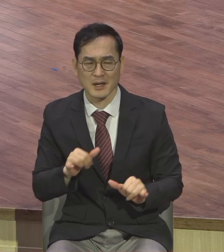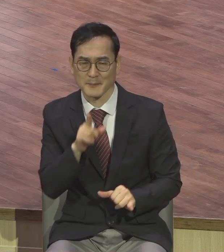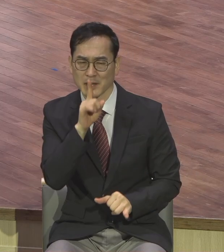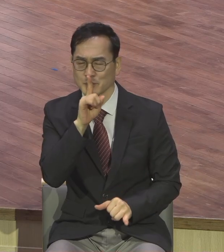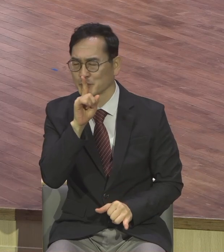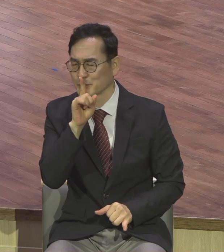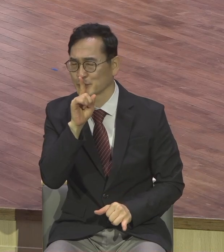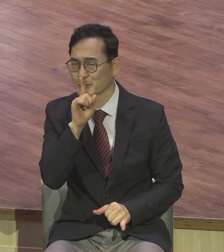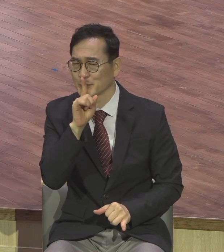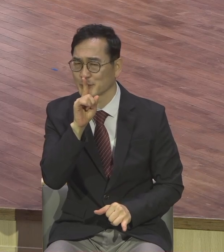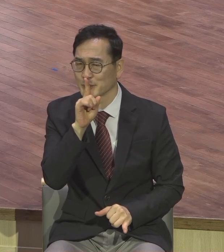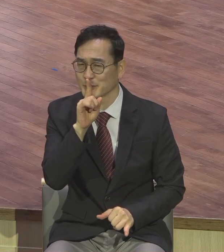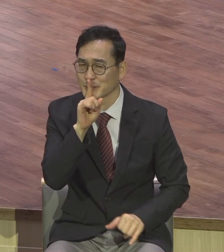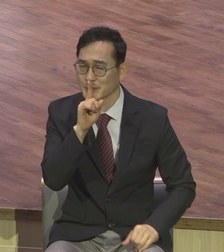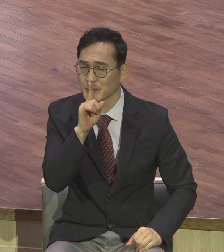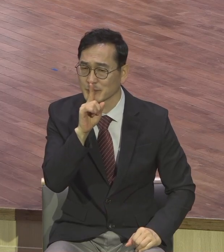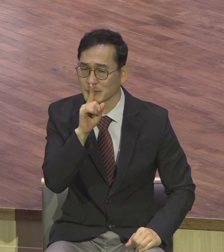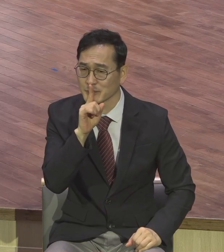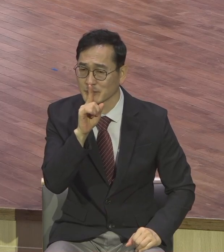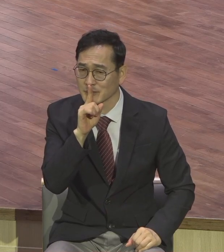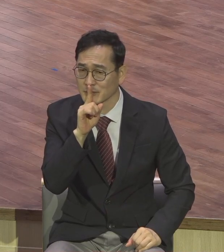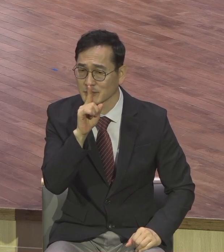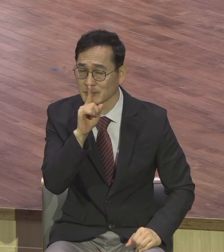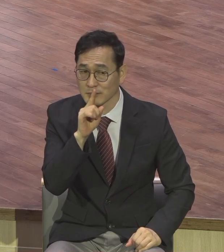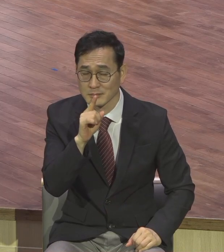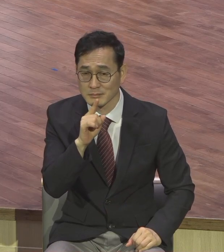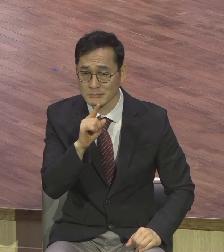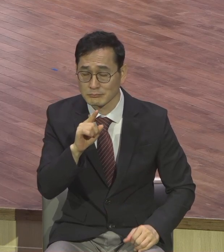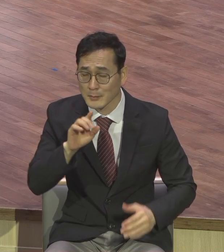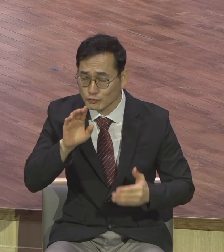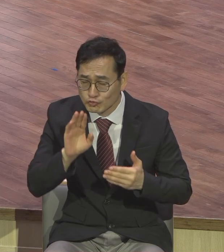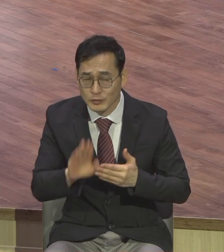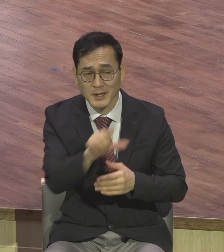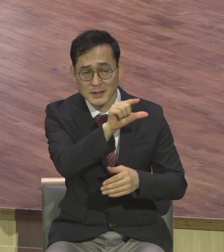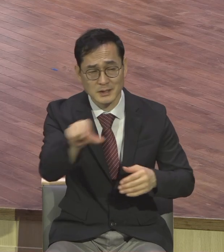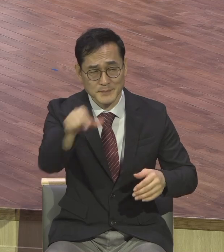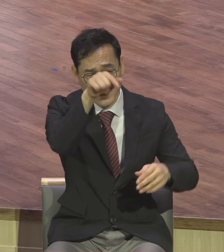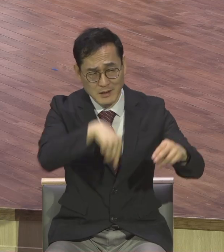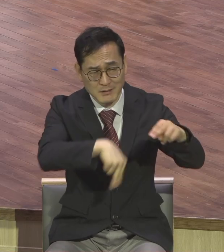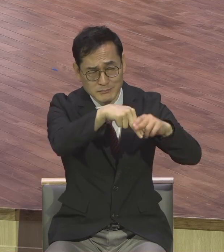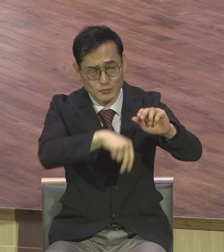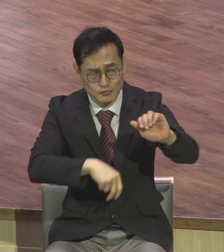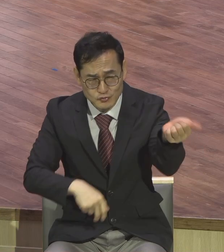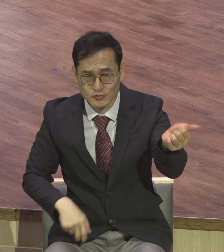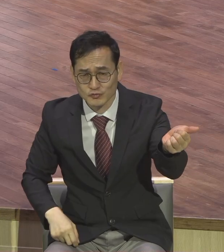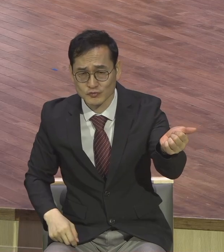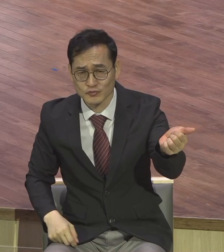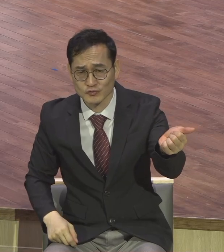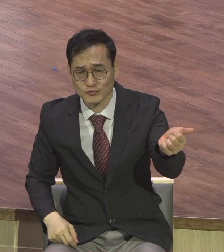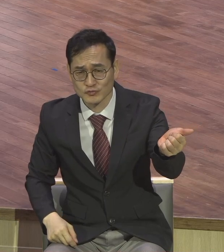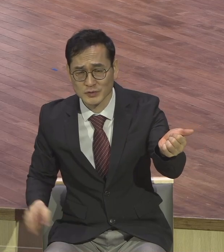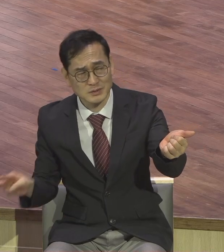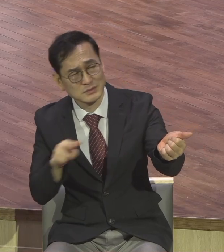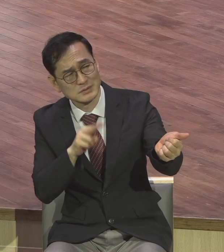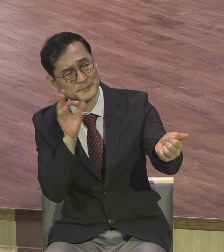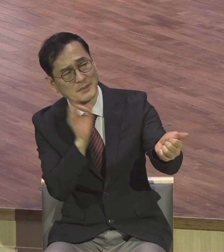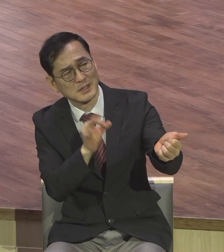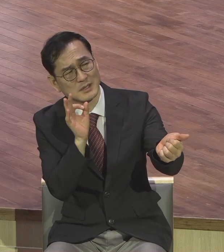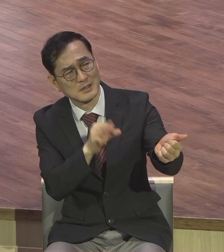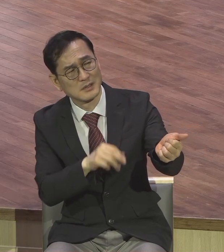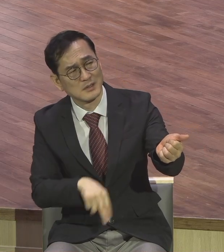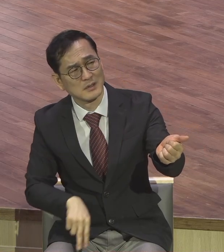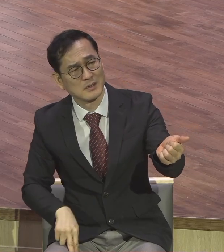그가 예수님의 이 십이 잡혀가지고 십자가 처형당하는 과정들을 다